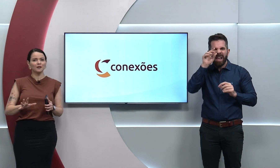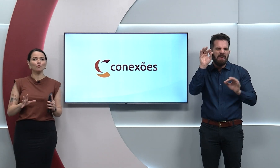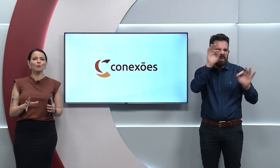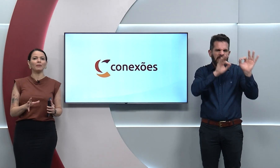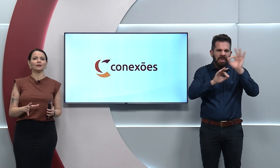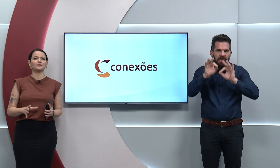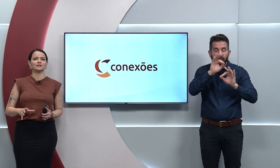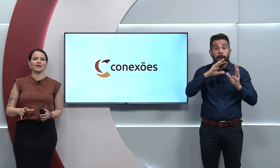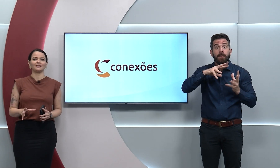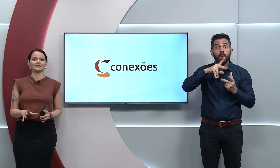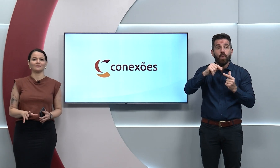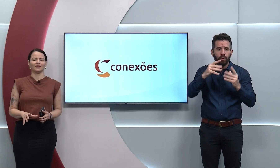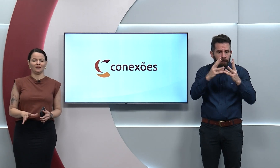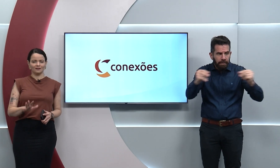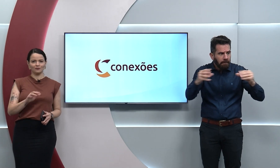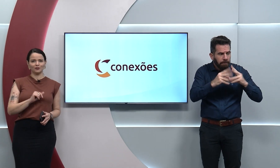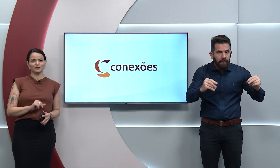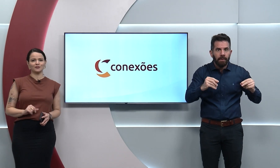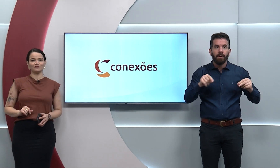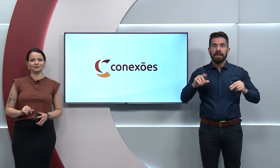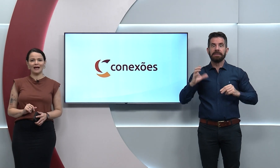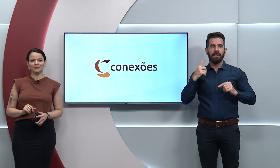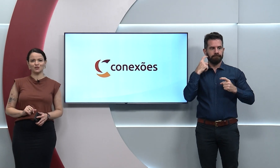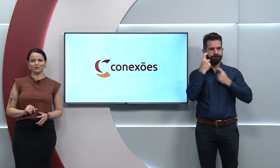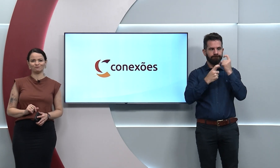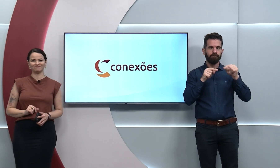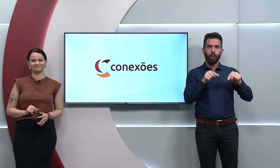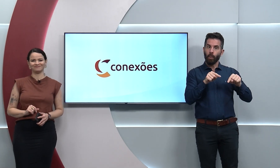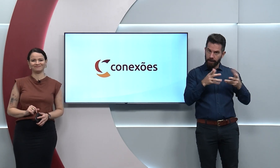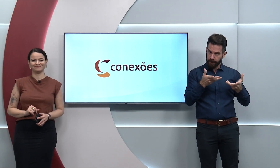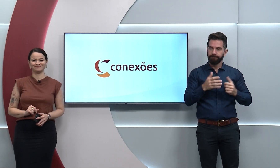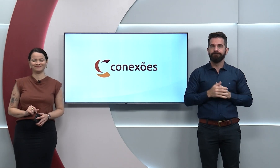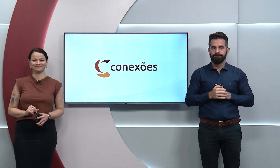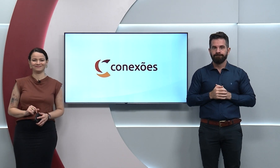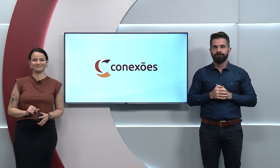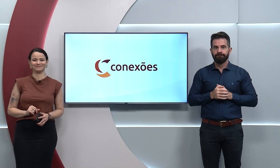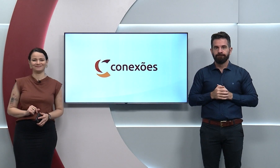tem preocupado a ciência. Conexões volta rapidinho.